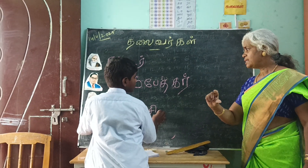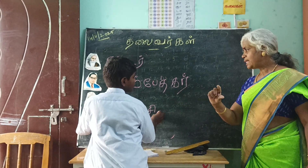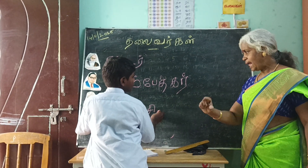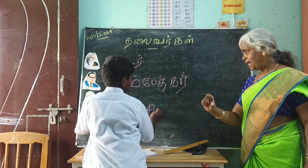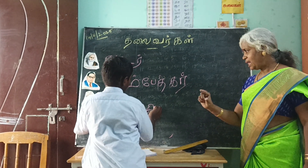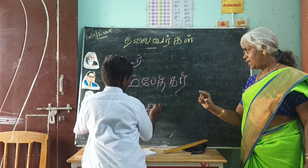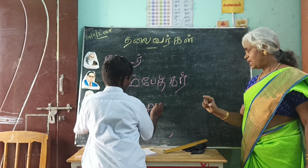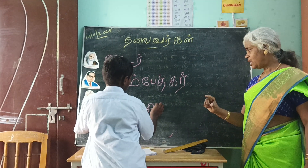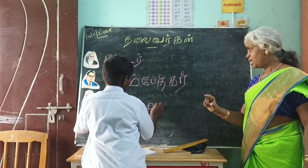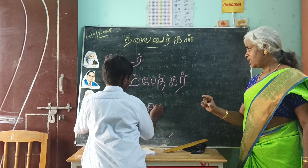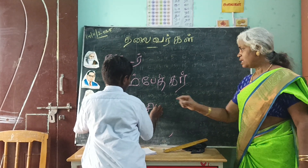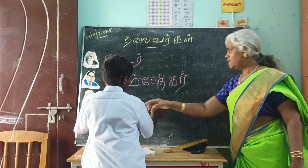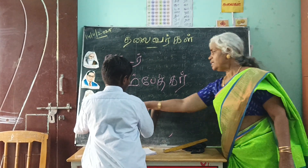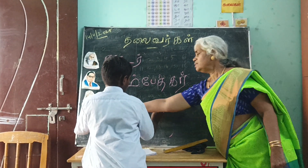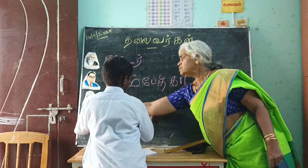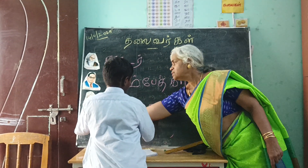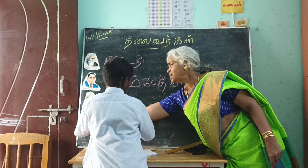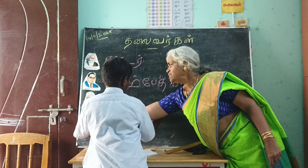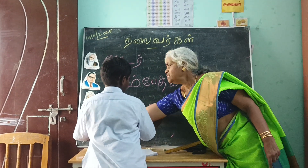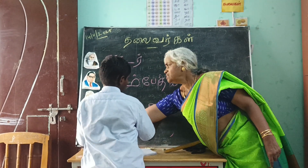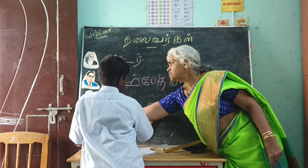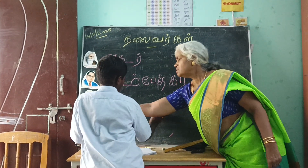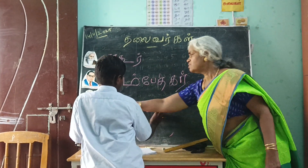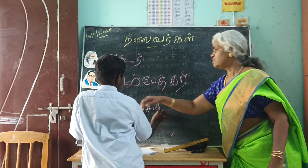த. கையு கையு.